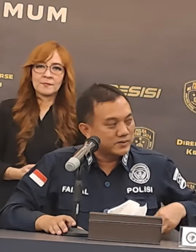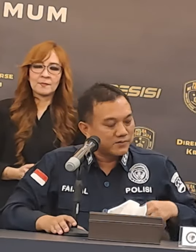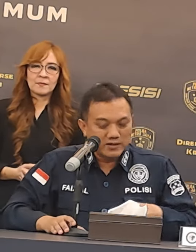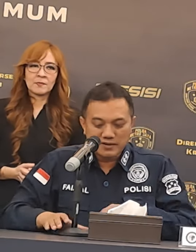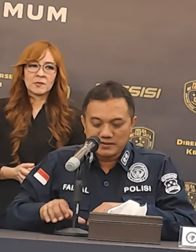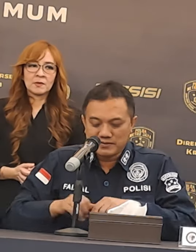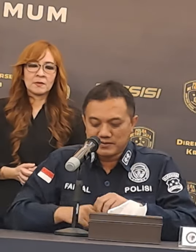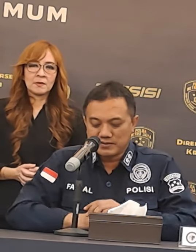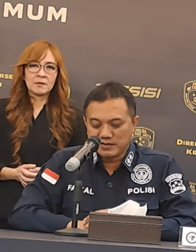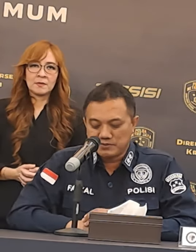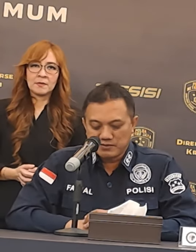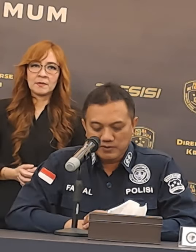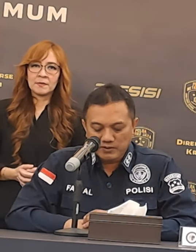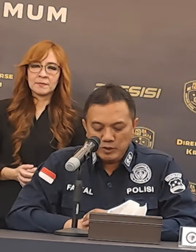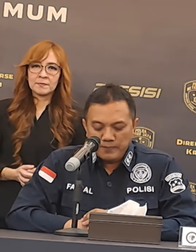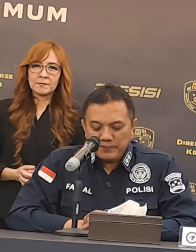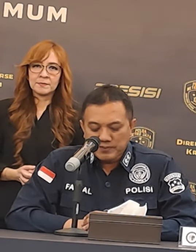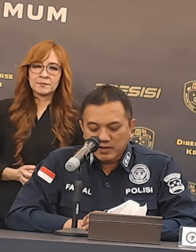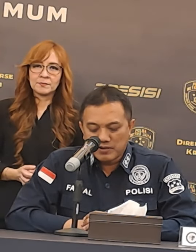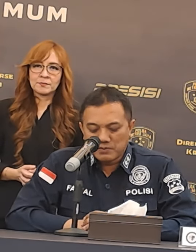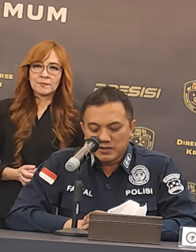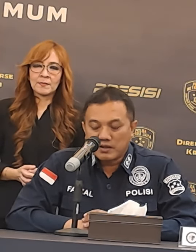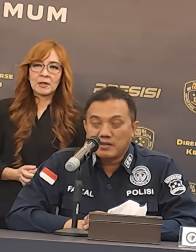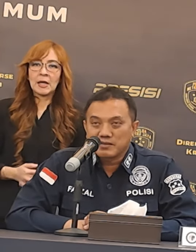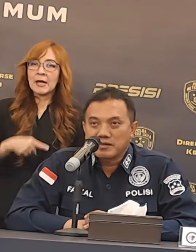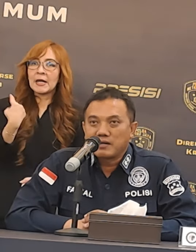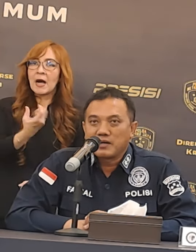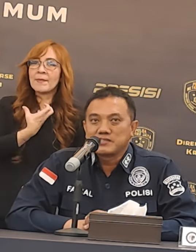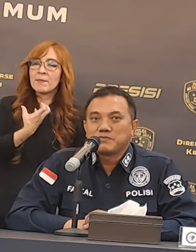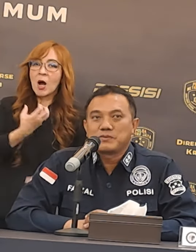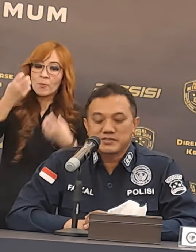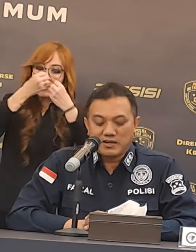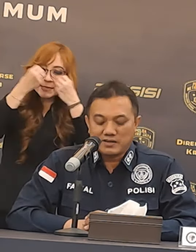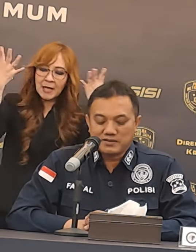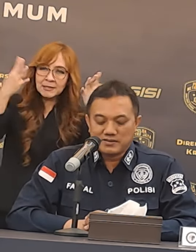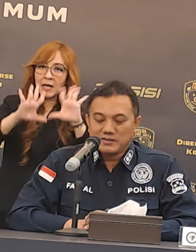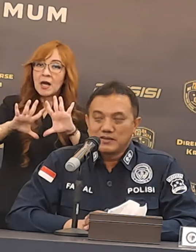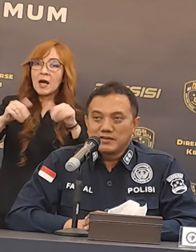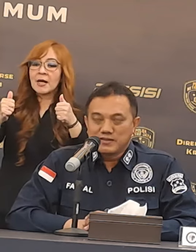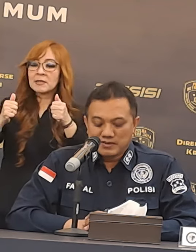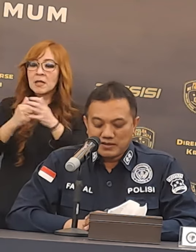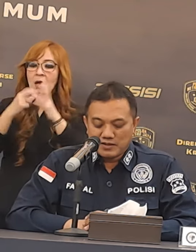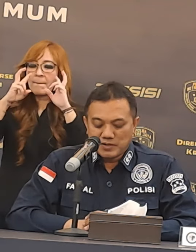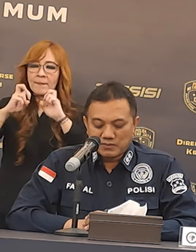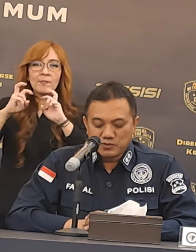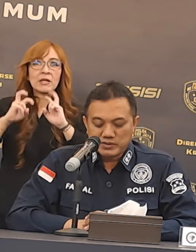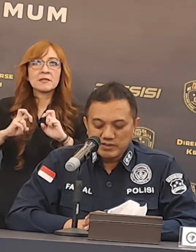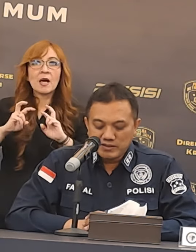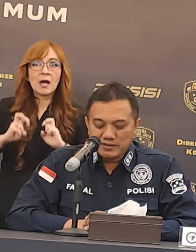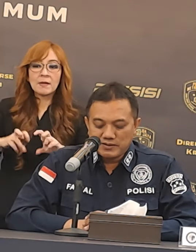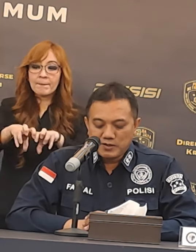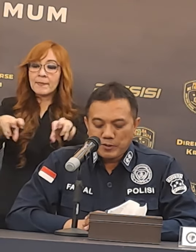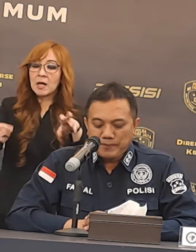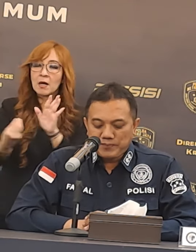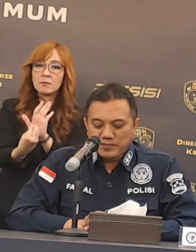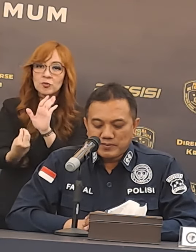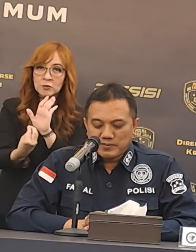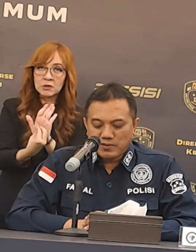Staf Dr. Farah dan dari Apsifor. Kami akan menerangkan tentang hasil pemeriksaan barang bukti